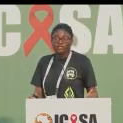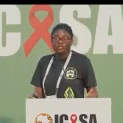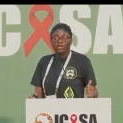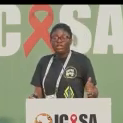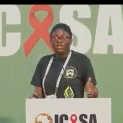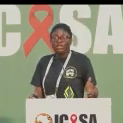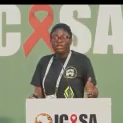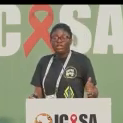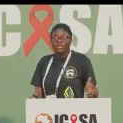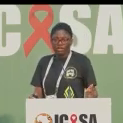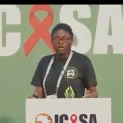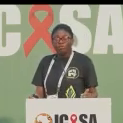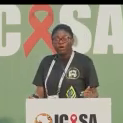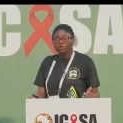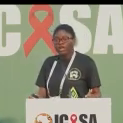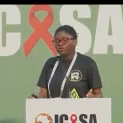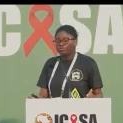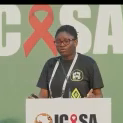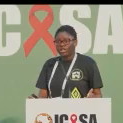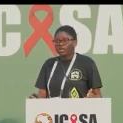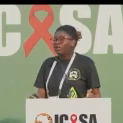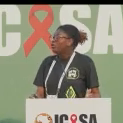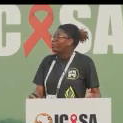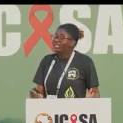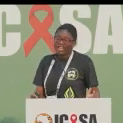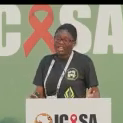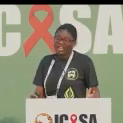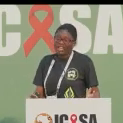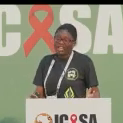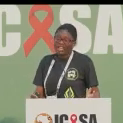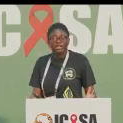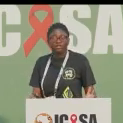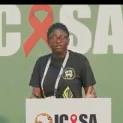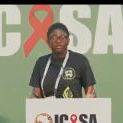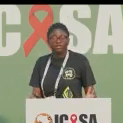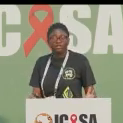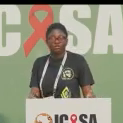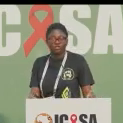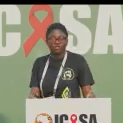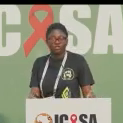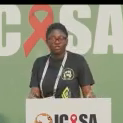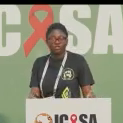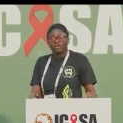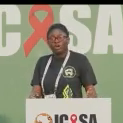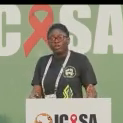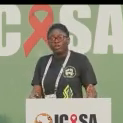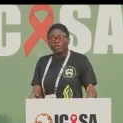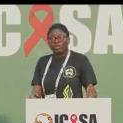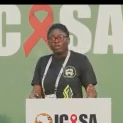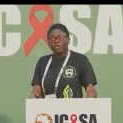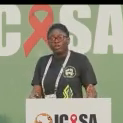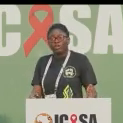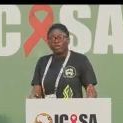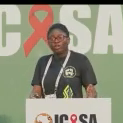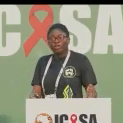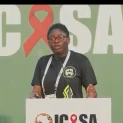décisions qui sont risquées. Mais au-delà de tout cela, le patriarcat cautionne les violences basées sur le genre. Quand un enfant